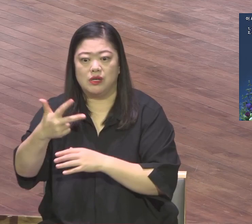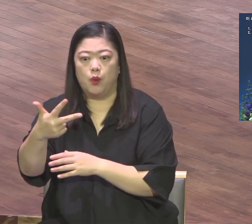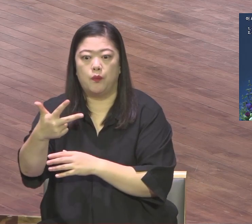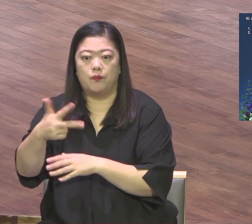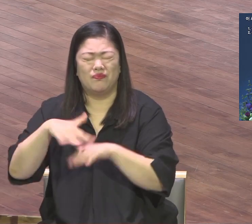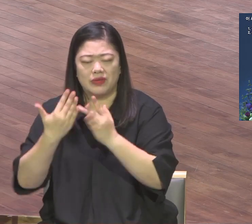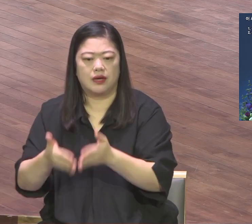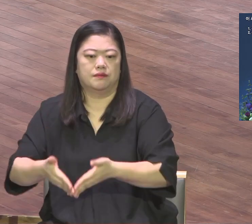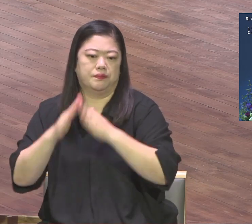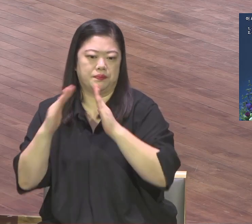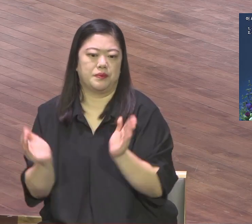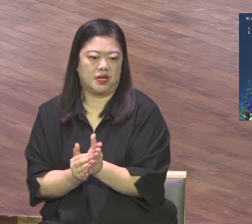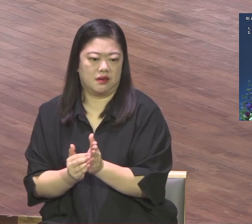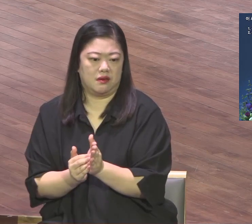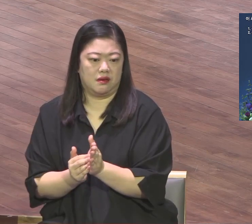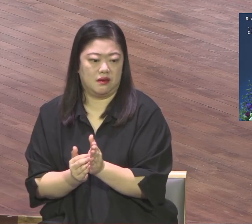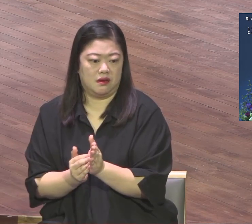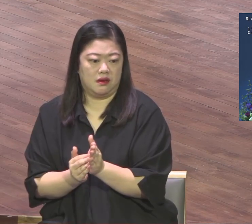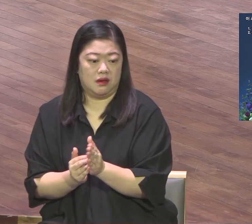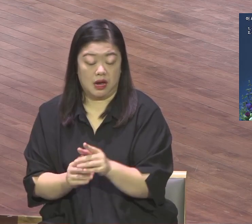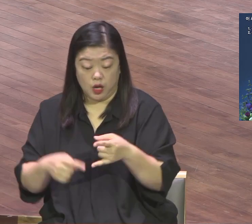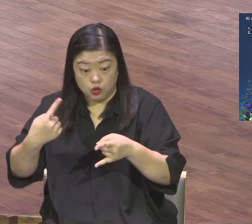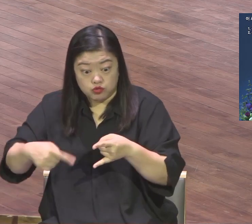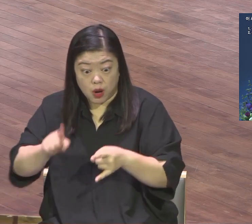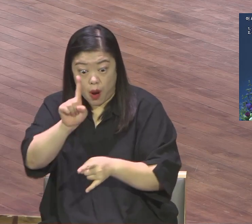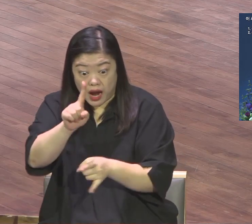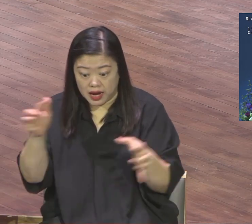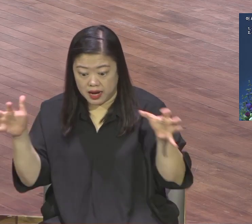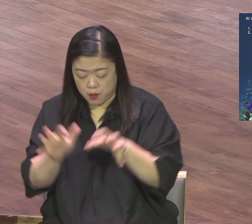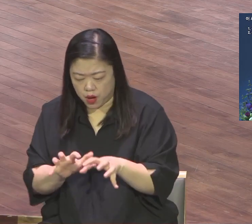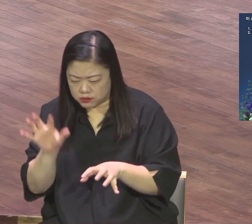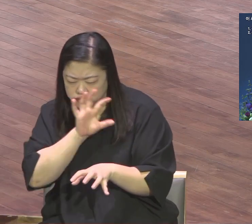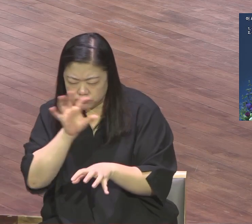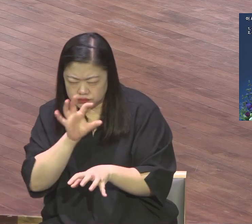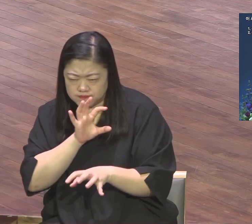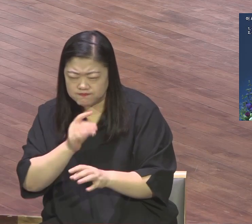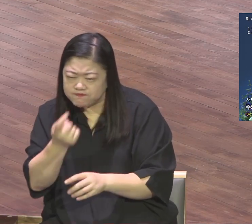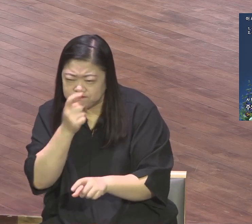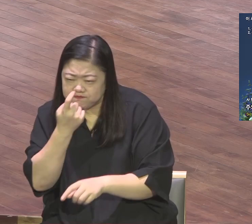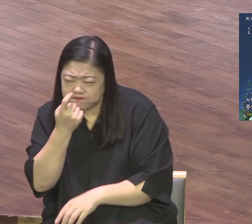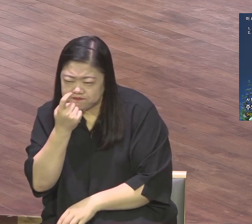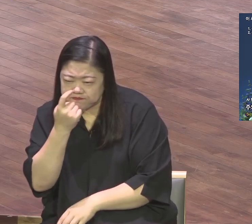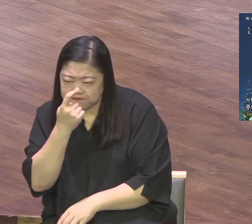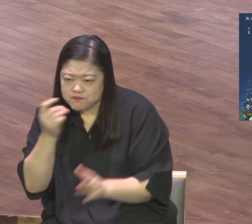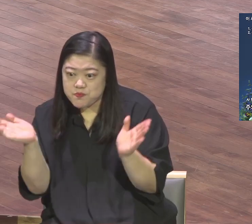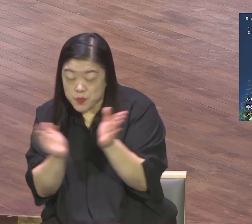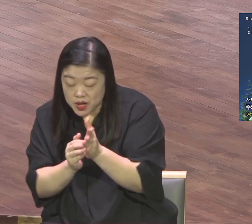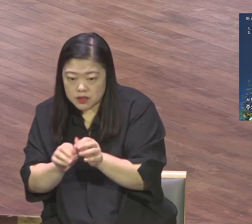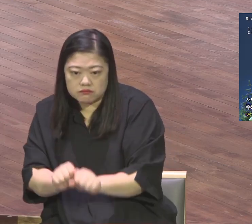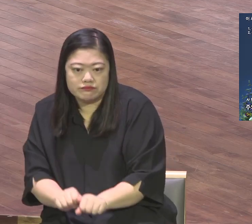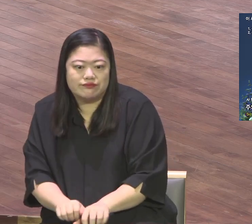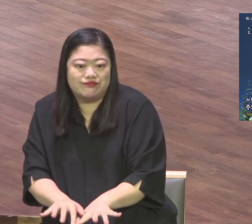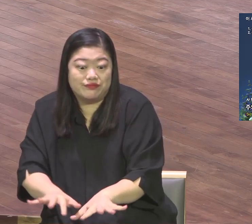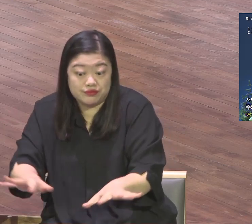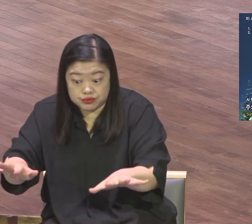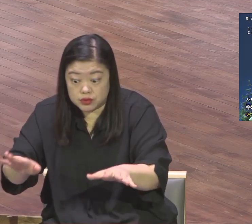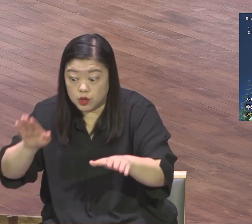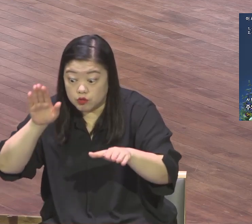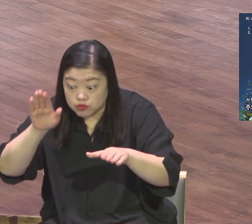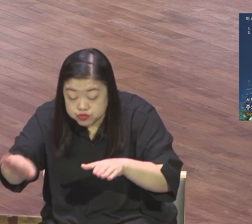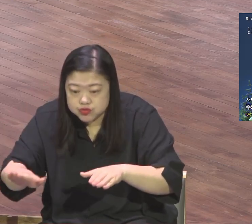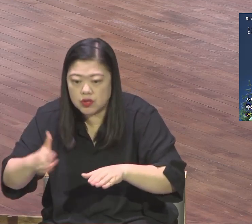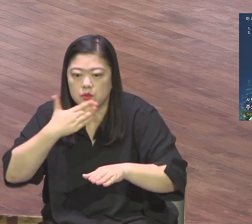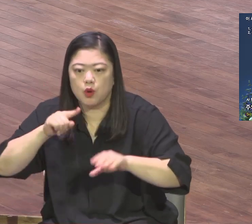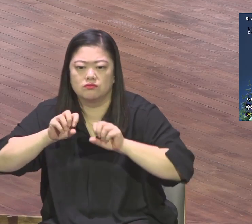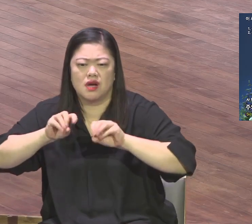한마디로 말씀 능력이 현장에 나타나게 됐다. 20절에 보면 주의 말씀이 힘이 있어 흥황하여 세력을